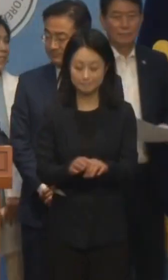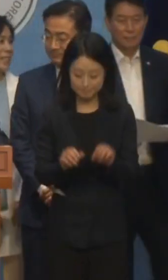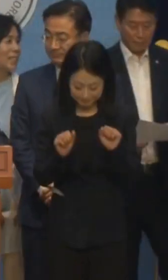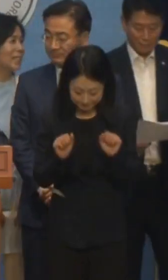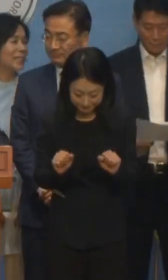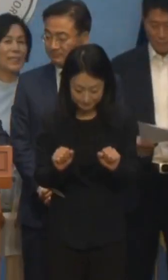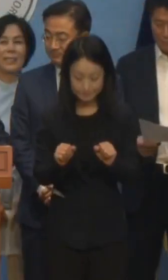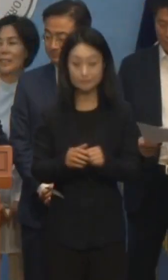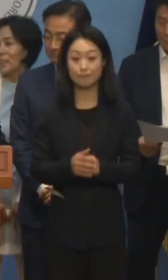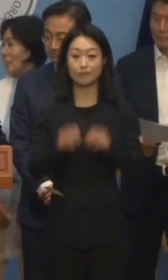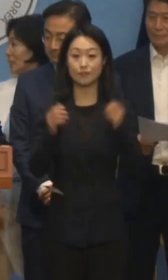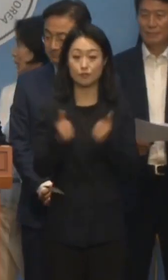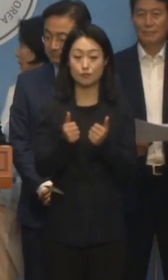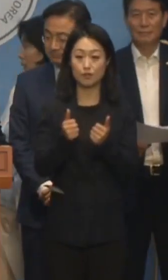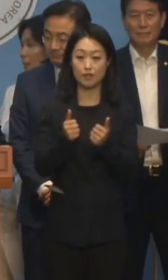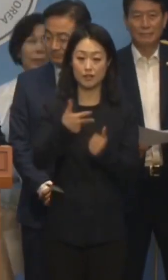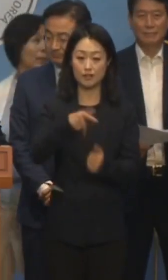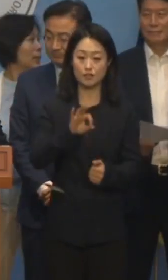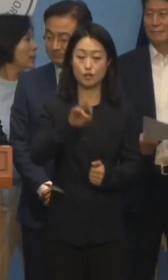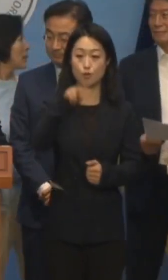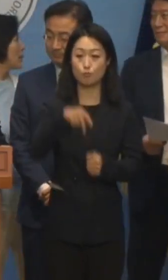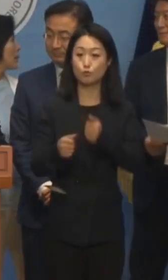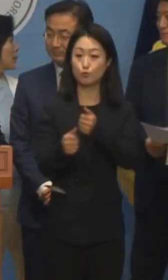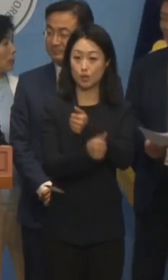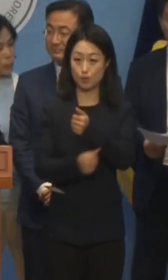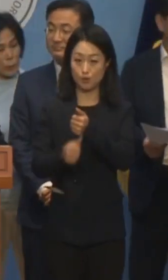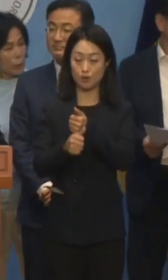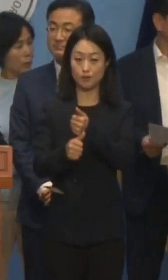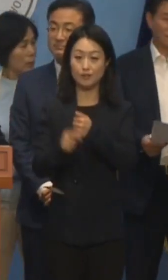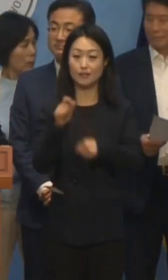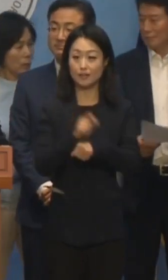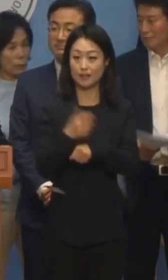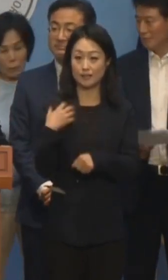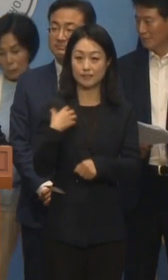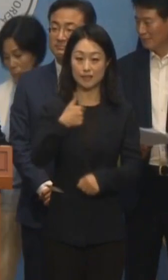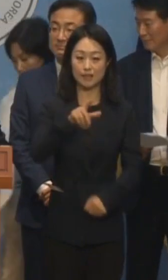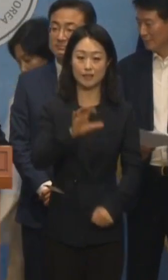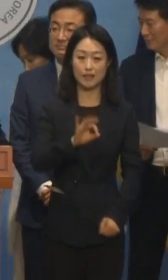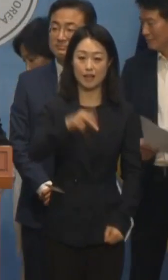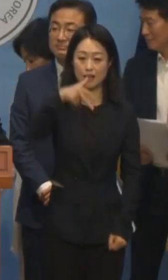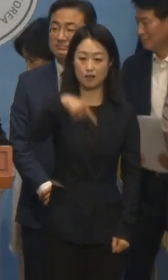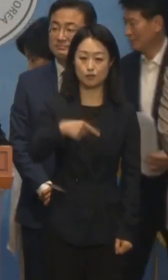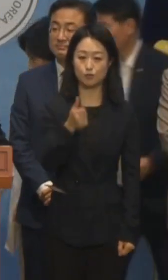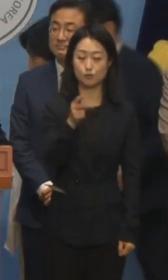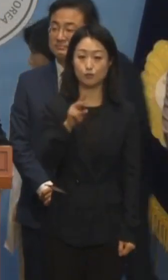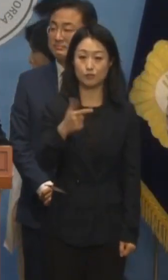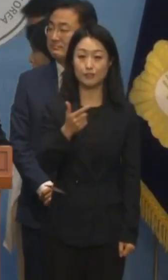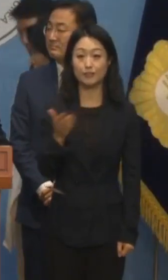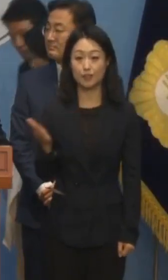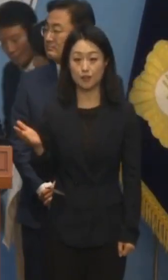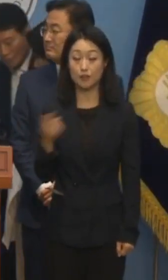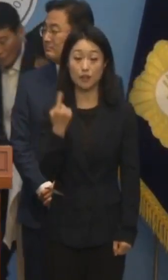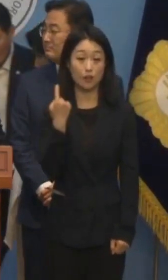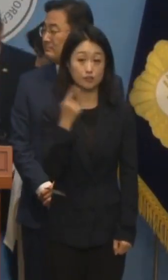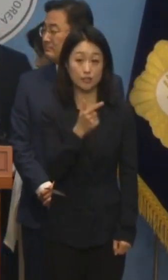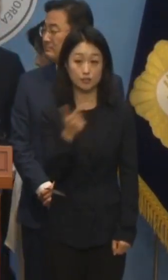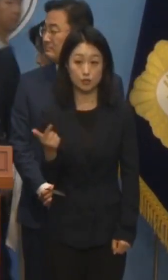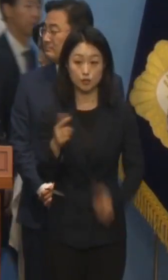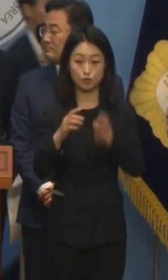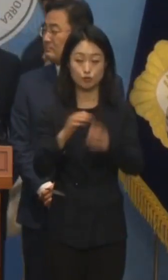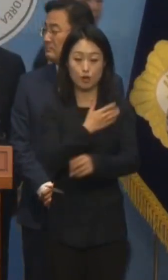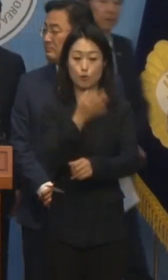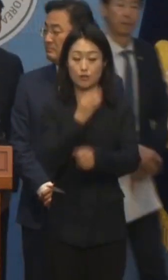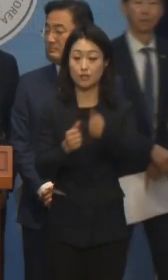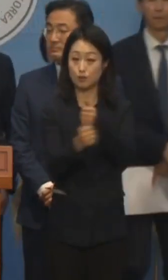안녕하십니까. 국회 정무위원회 더불어민주당 간사인 강준현 의원입니다. 어제 저녁에